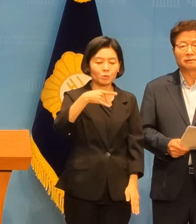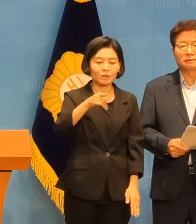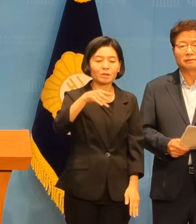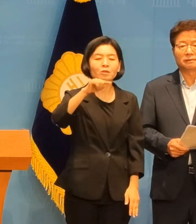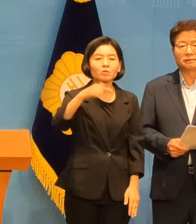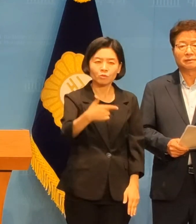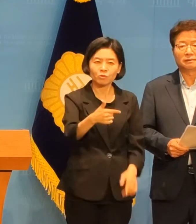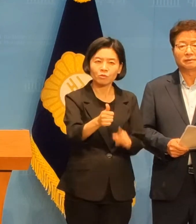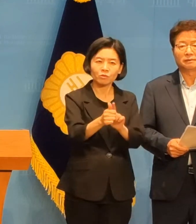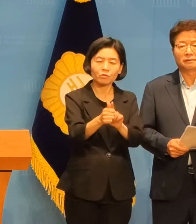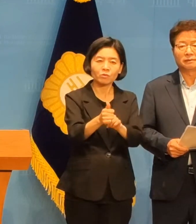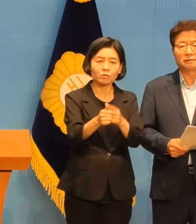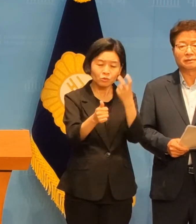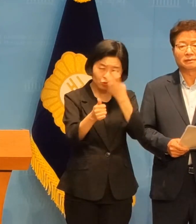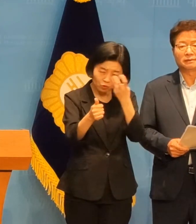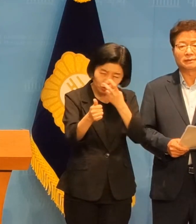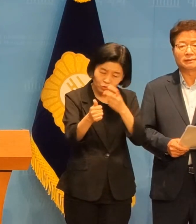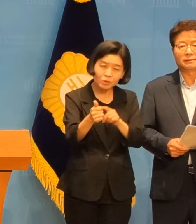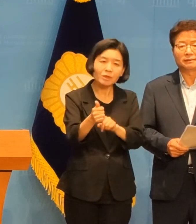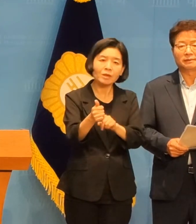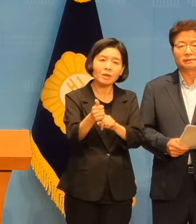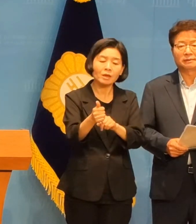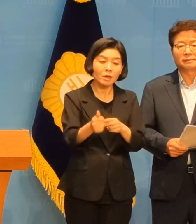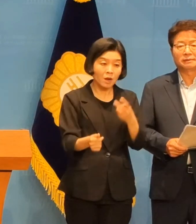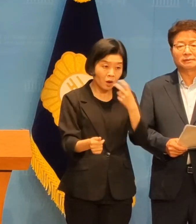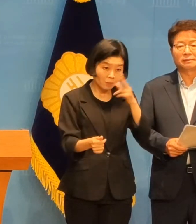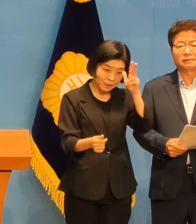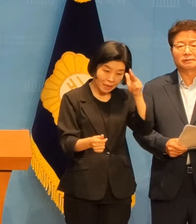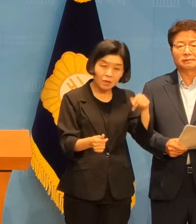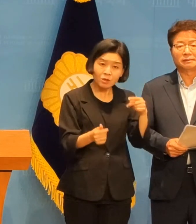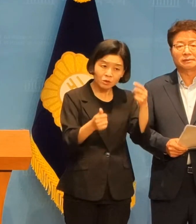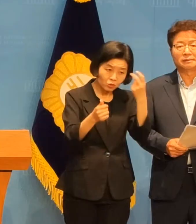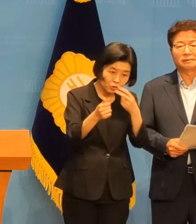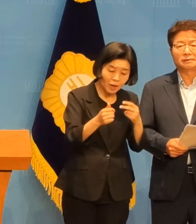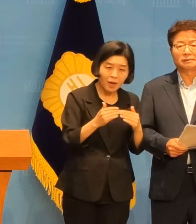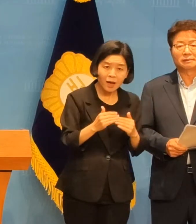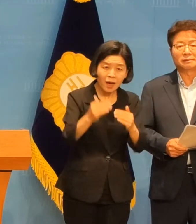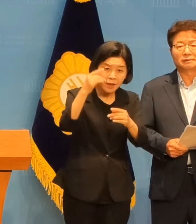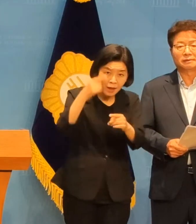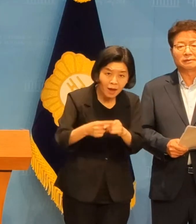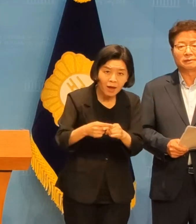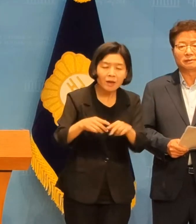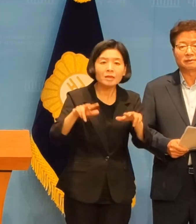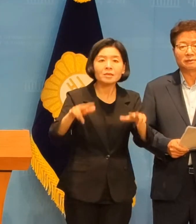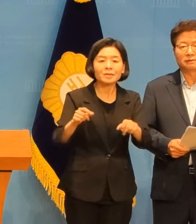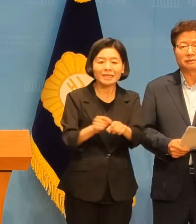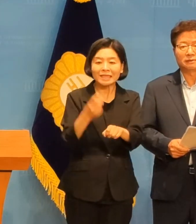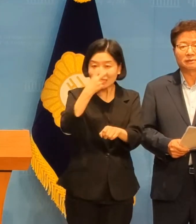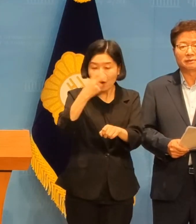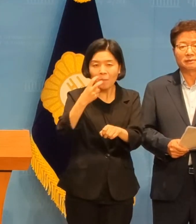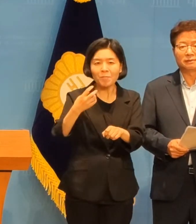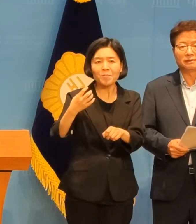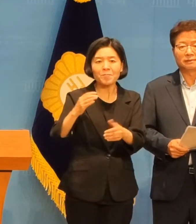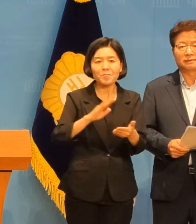대한 수사가 검찰에서 상당 부분 진행이 되었음에도 불구하고 아직도 특검이 수사를 왜 하지